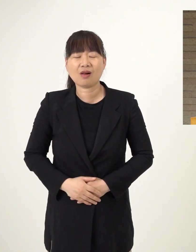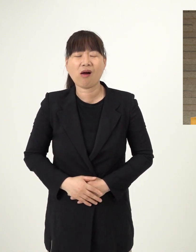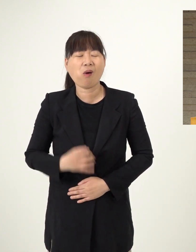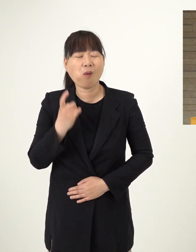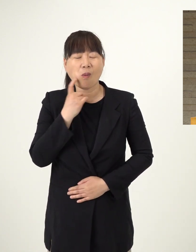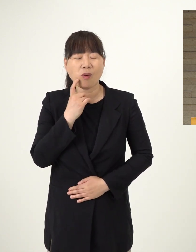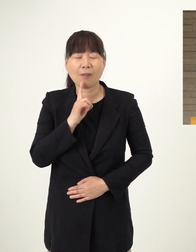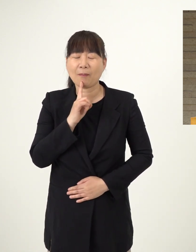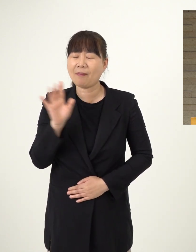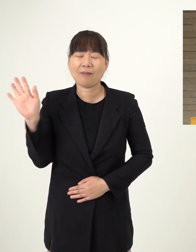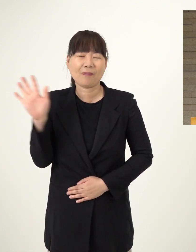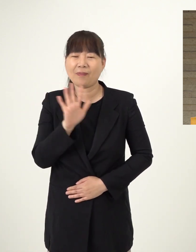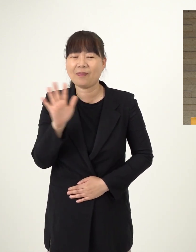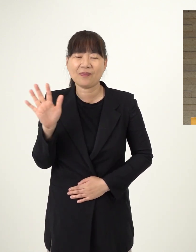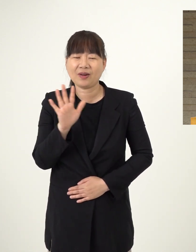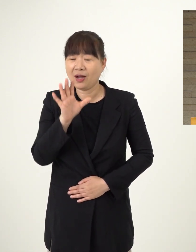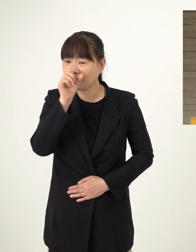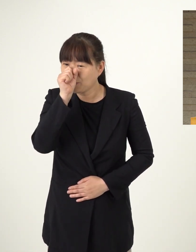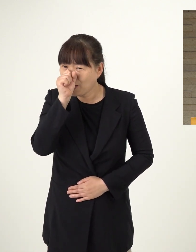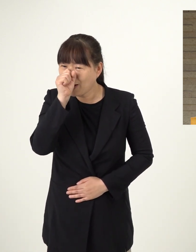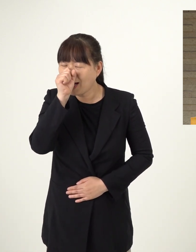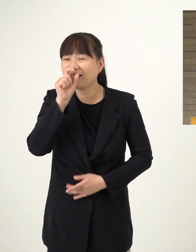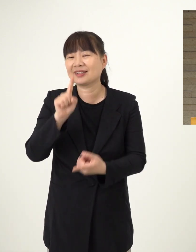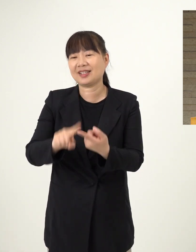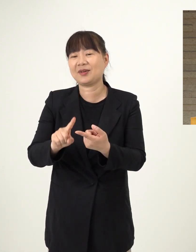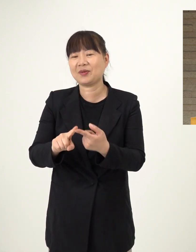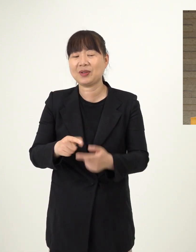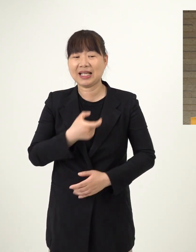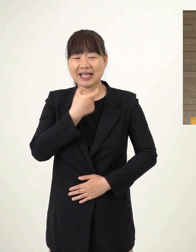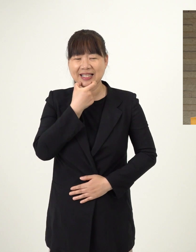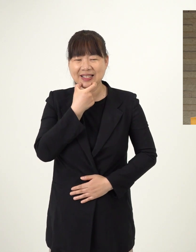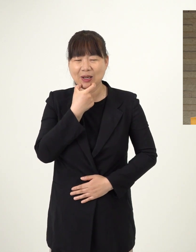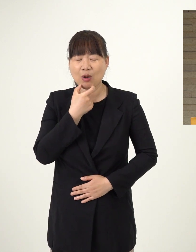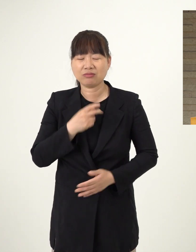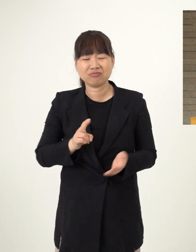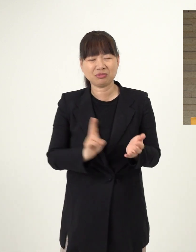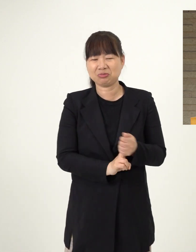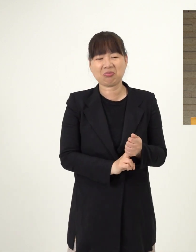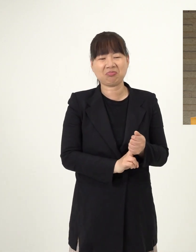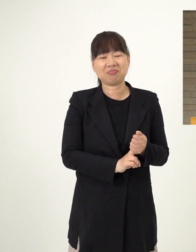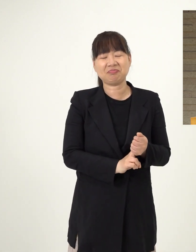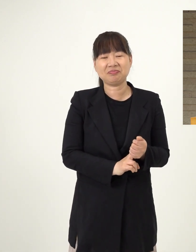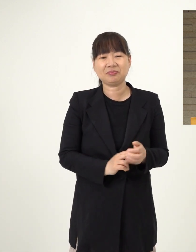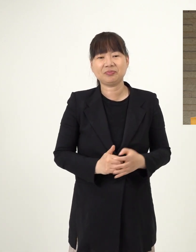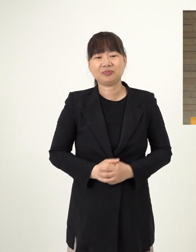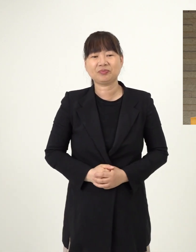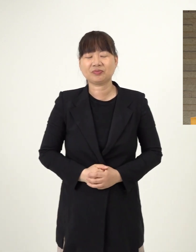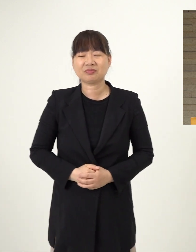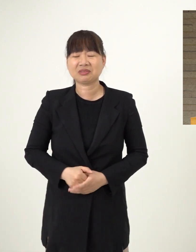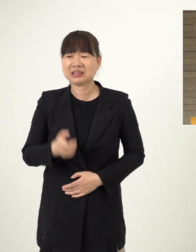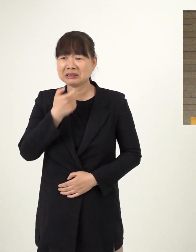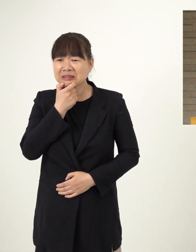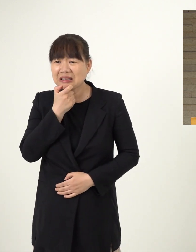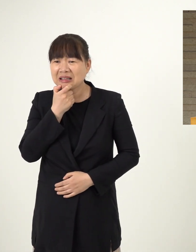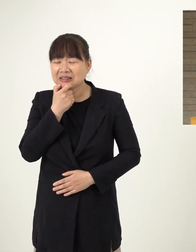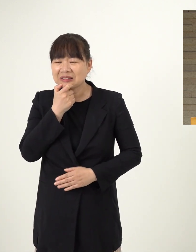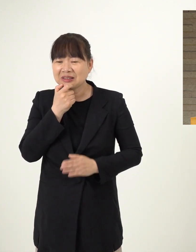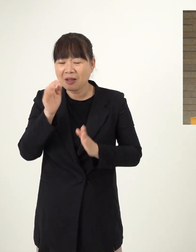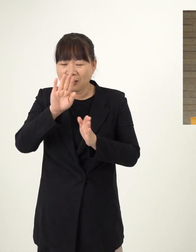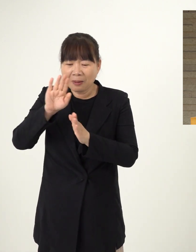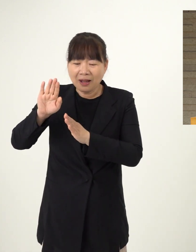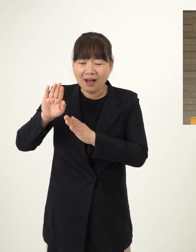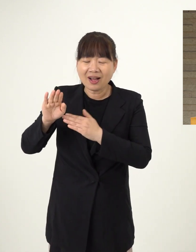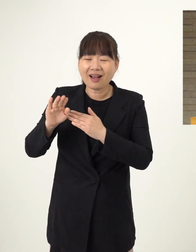거짓말을 안 해요. 좋으면 좋다 그러고 싫으면 꼬리 딱 내리고 숨어버려요. 싫은데도